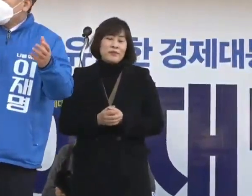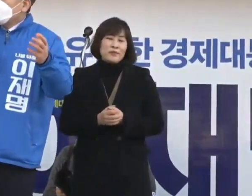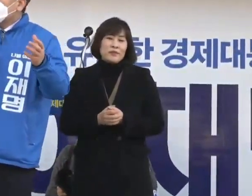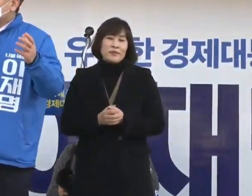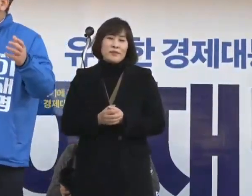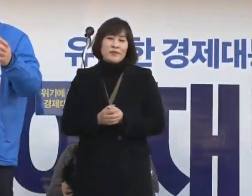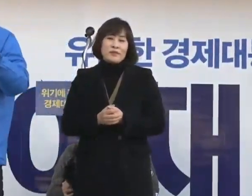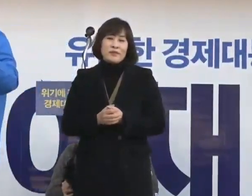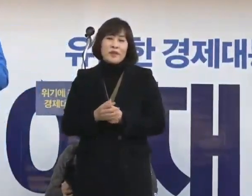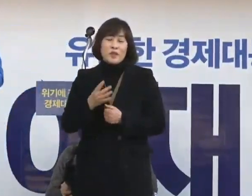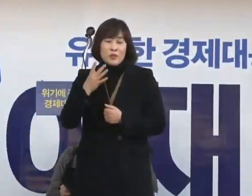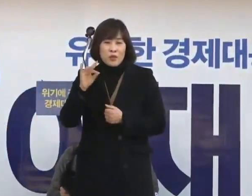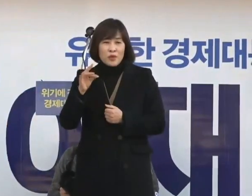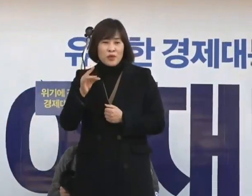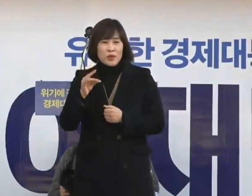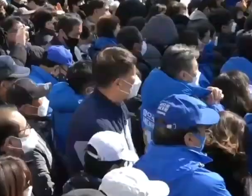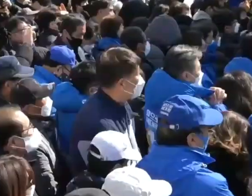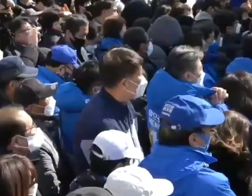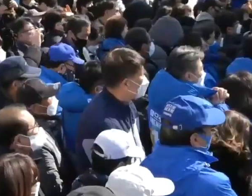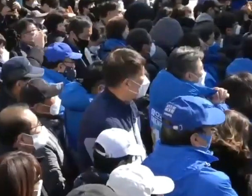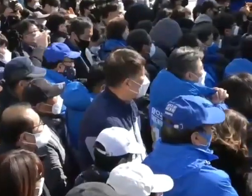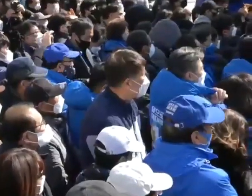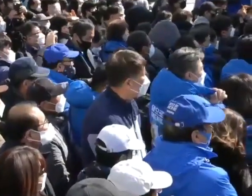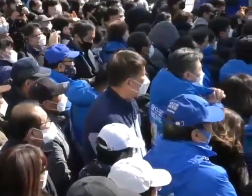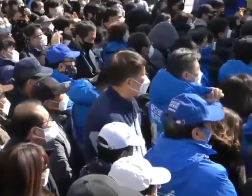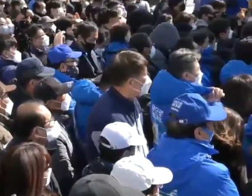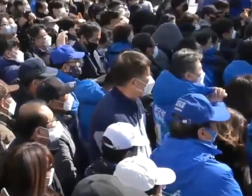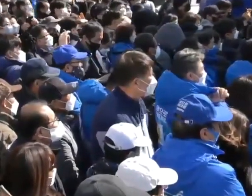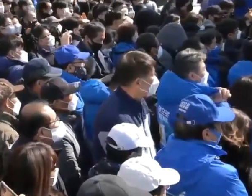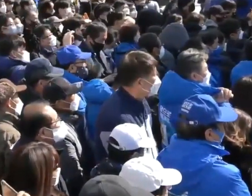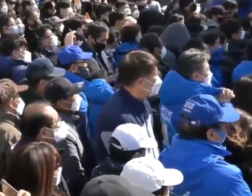물론 예외는 있을 수 있습니다만, 그러나